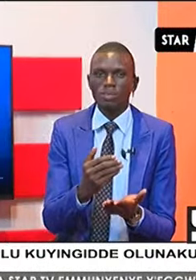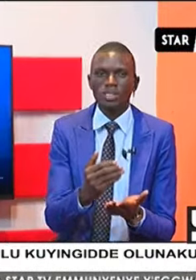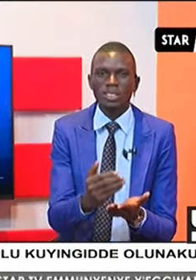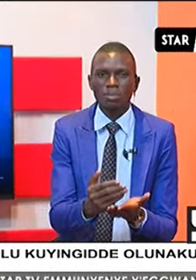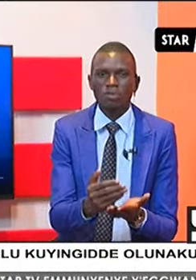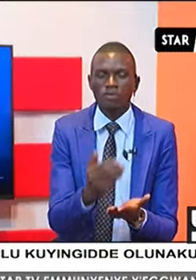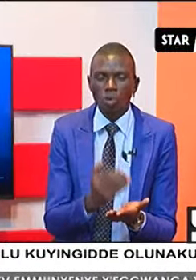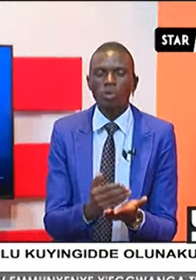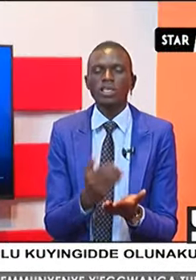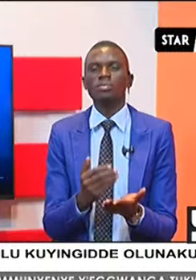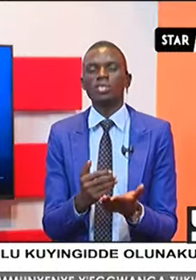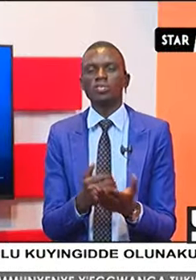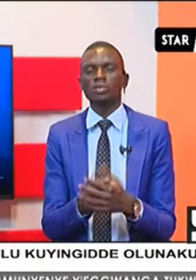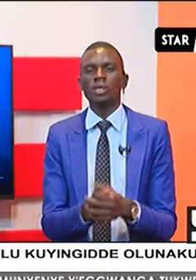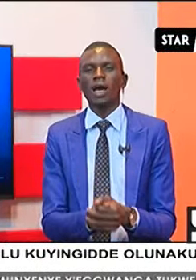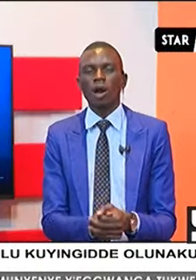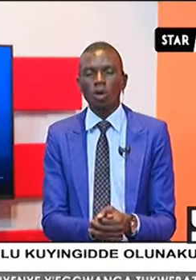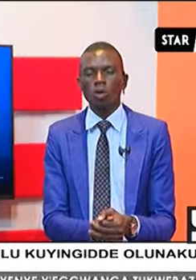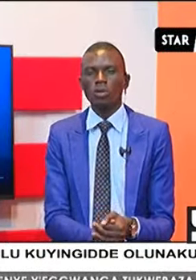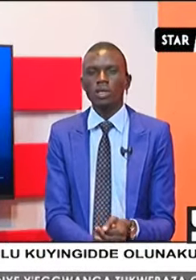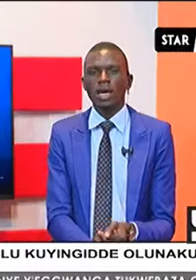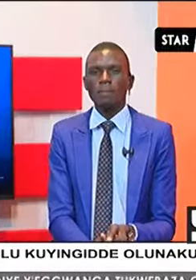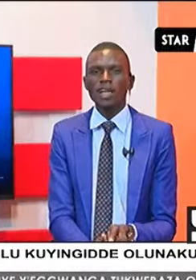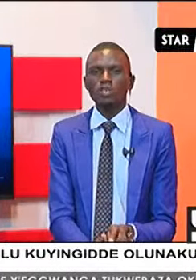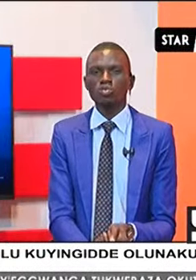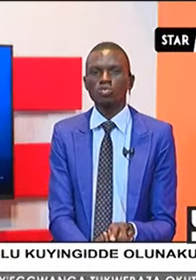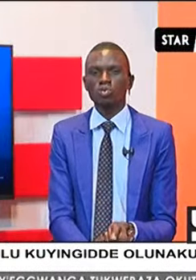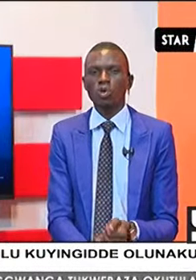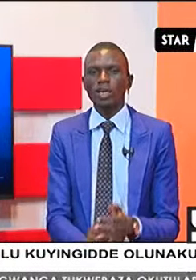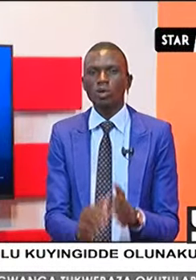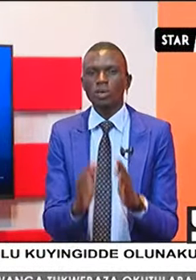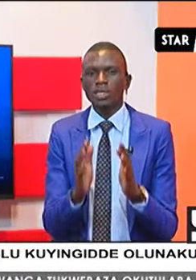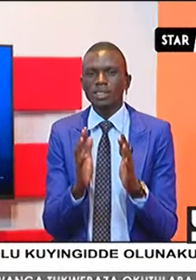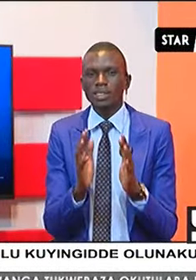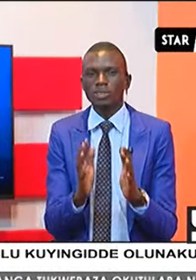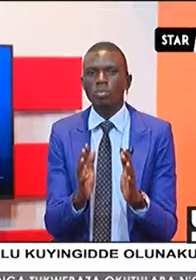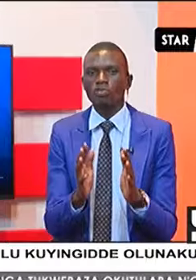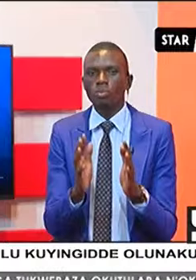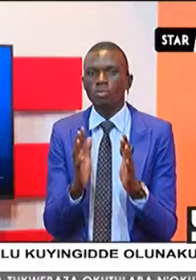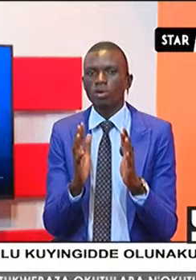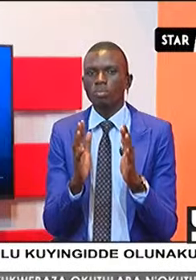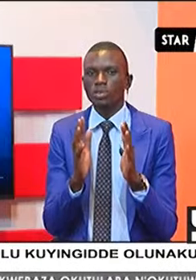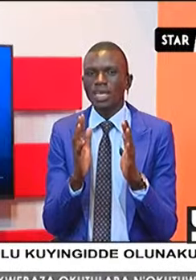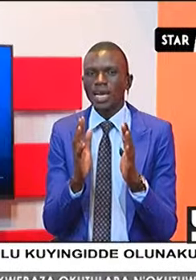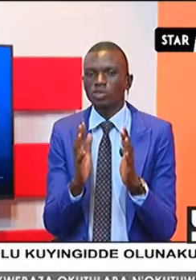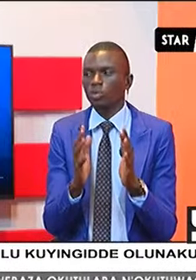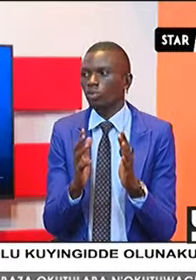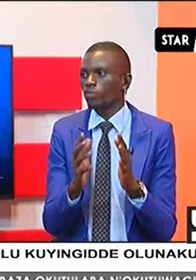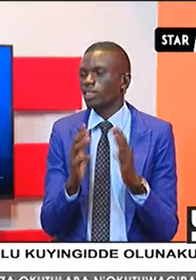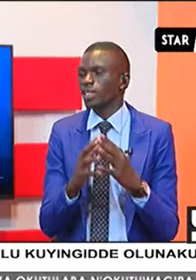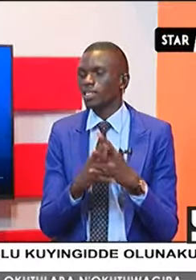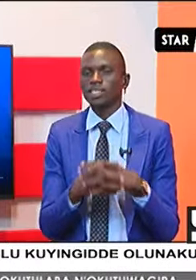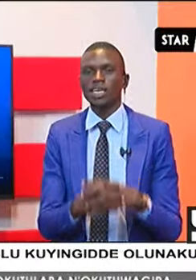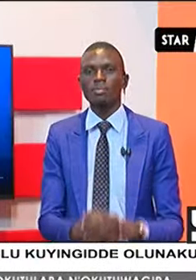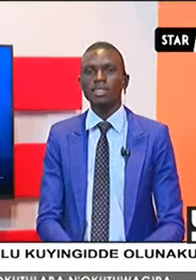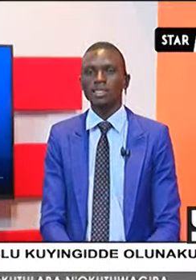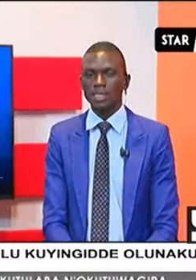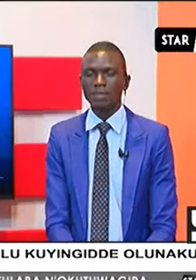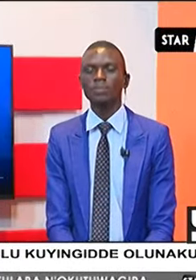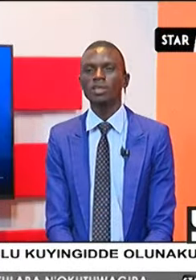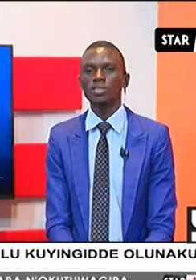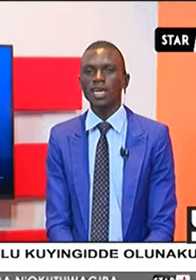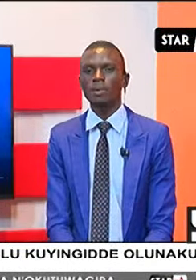gye bijjamu flow y'ebintu akol amaanyi twongere okukkiriza nti obuvumu bukyasobola okureflectinga kiri ekigamba nti